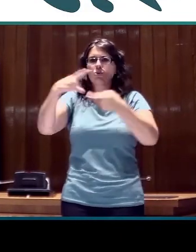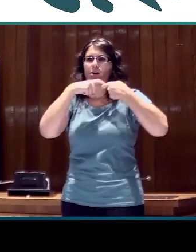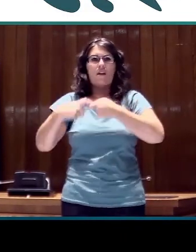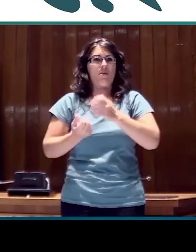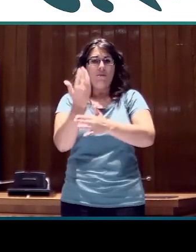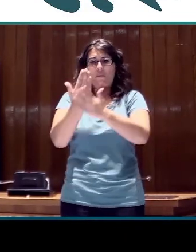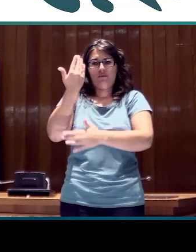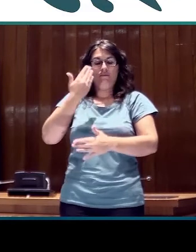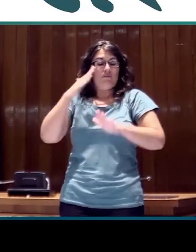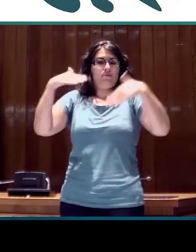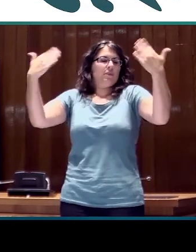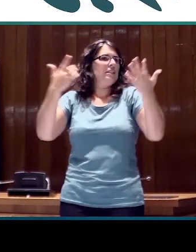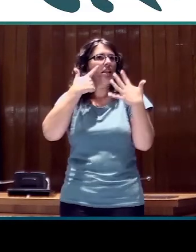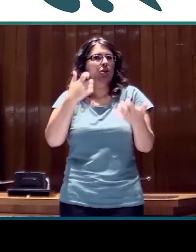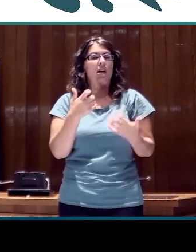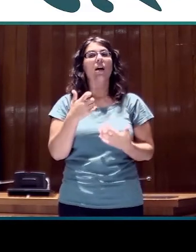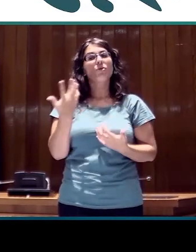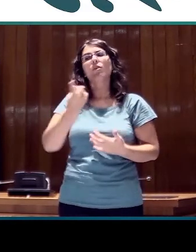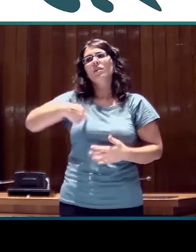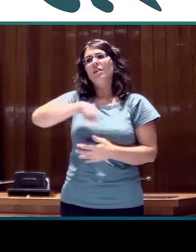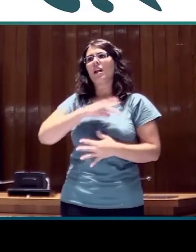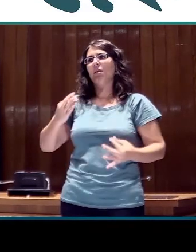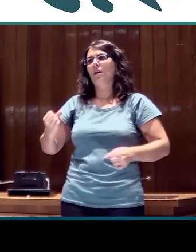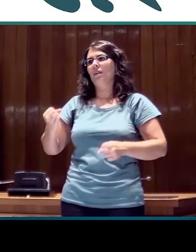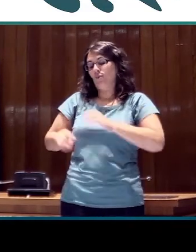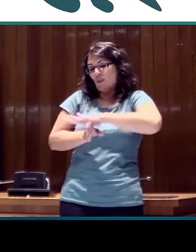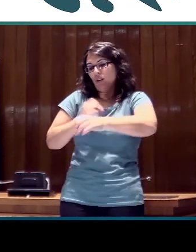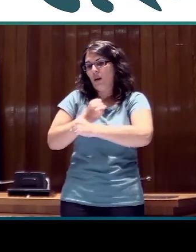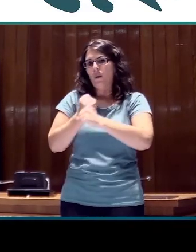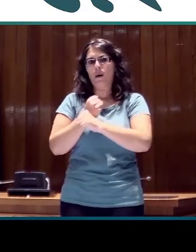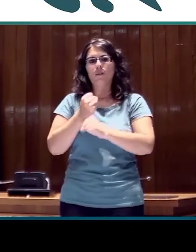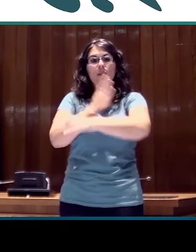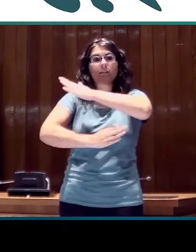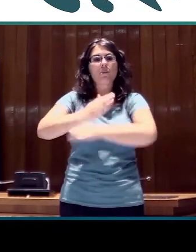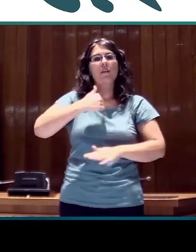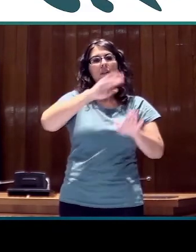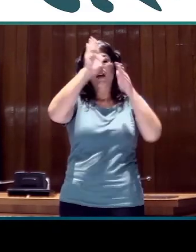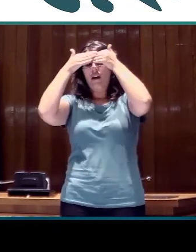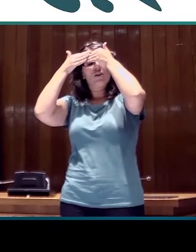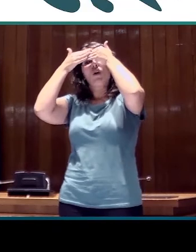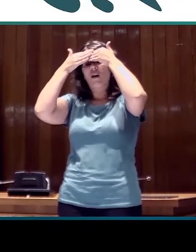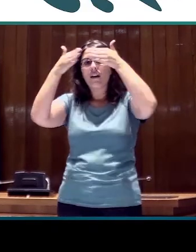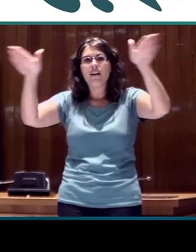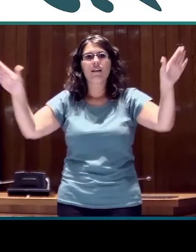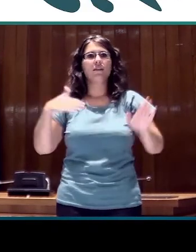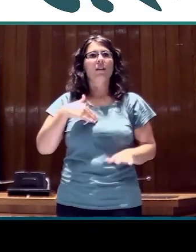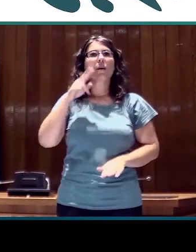para que la discapacidad no cierre nuestra mente Y nos impida ver a las personas Permítame